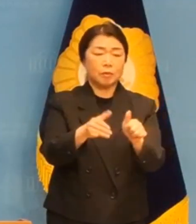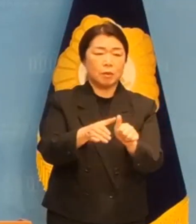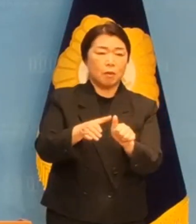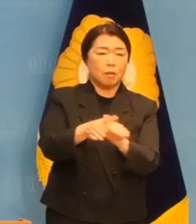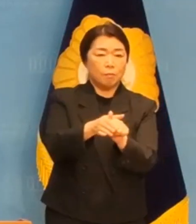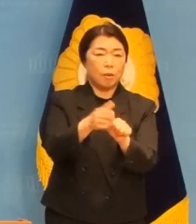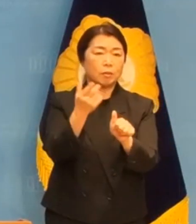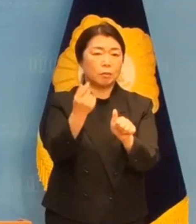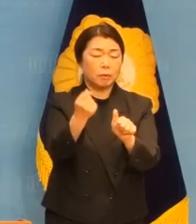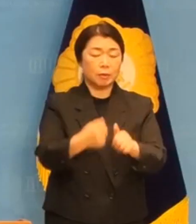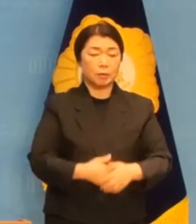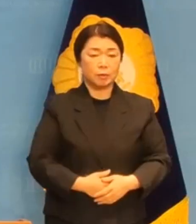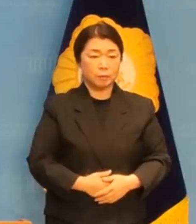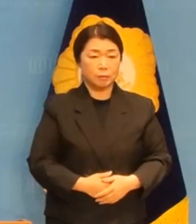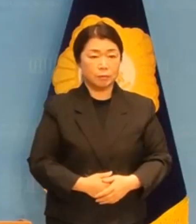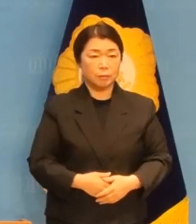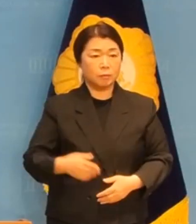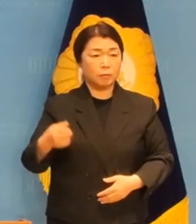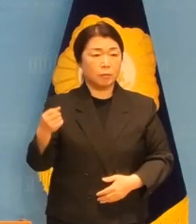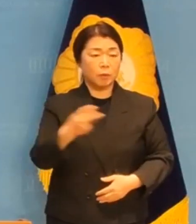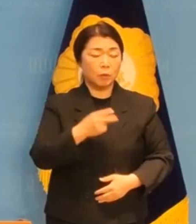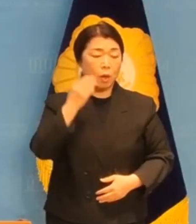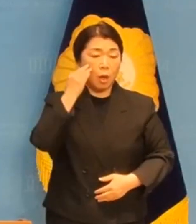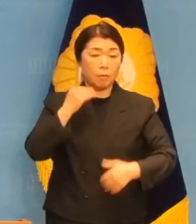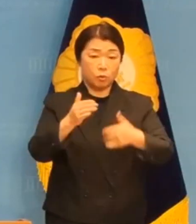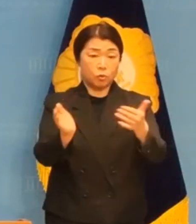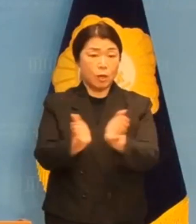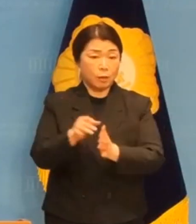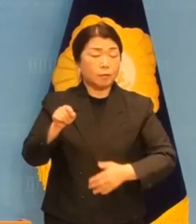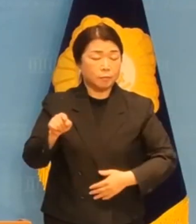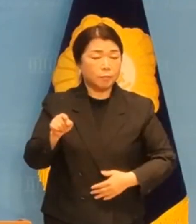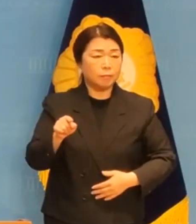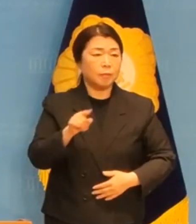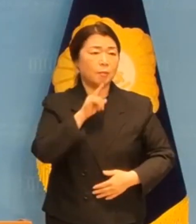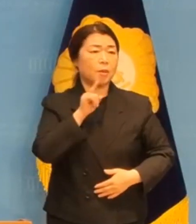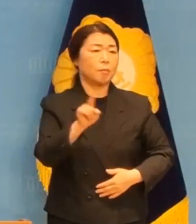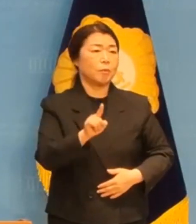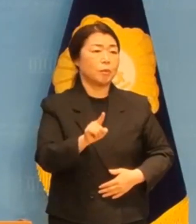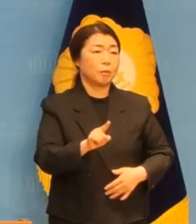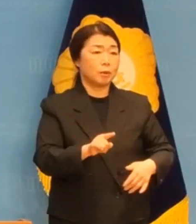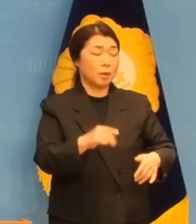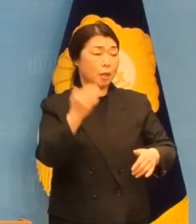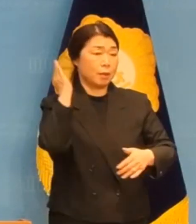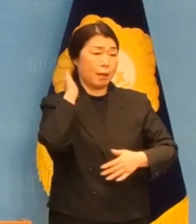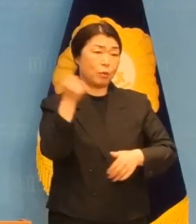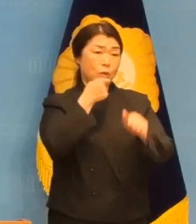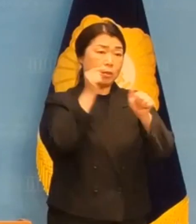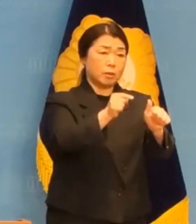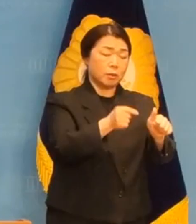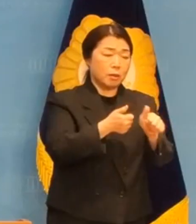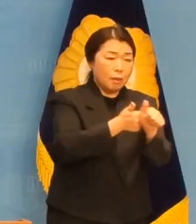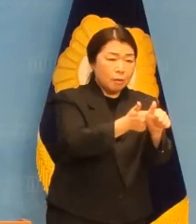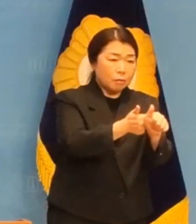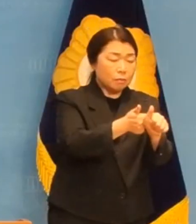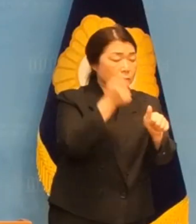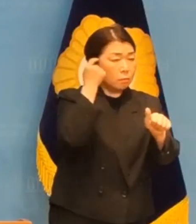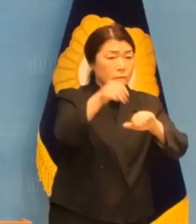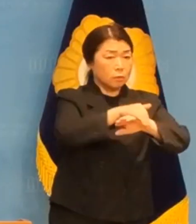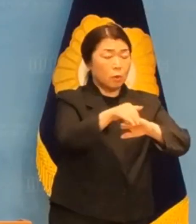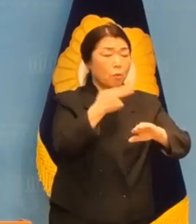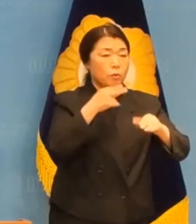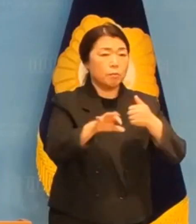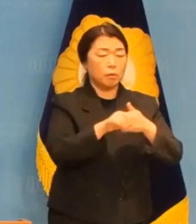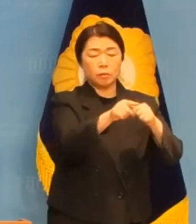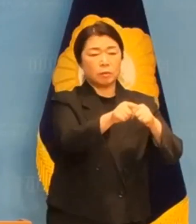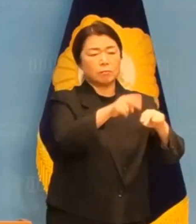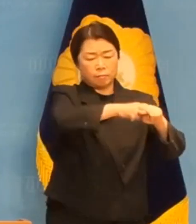민주당도 기다렸다는 듯 대통령 지시에 따를 의지가 없으면 자리를 내려놓아야 한다며 공개적으로 사퇴 압박에